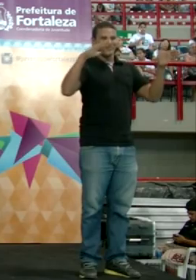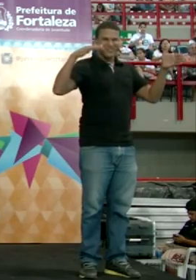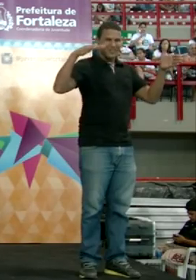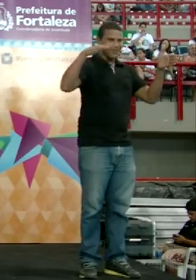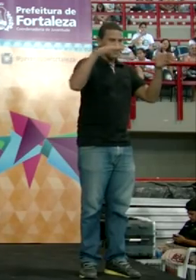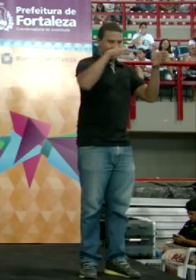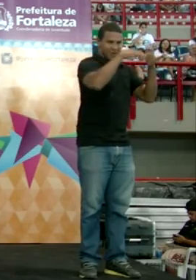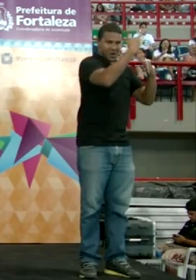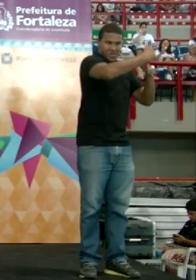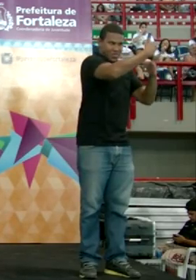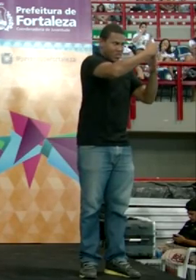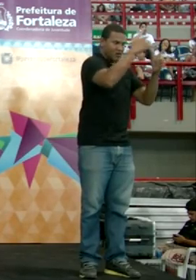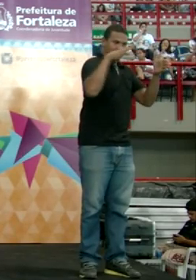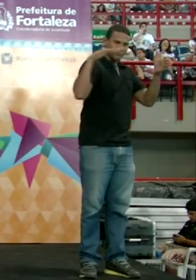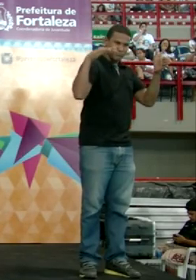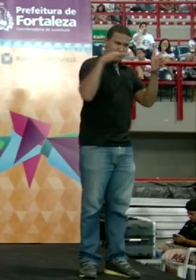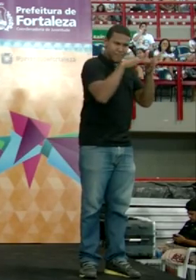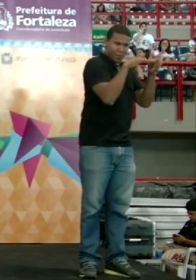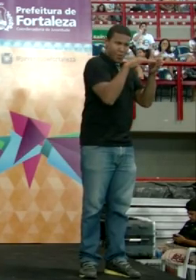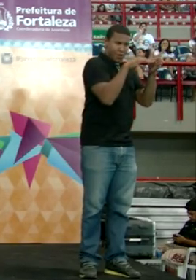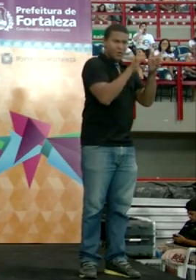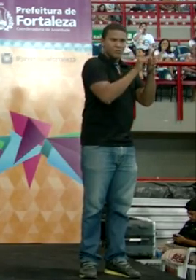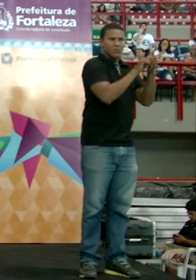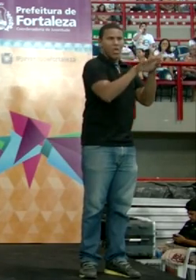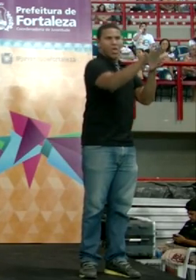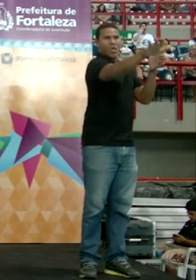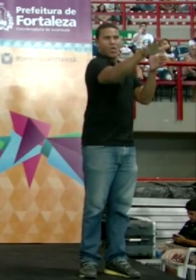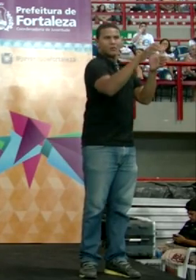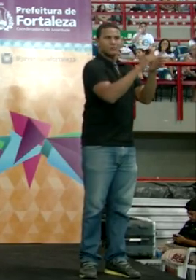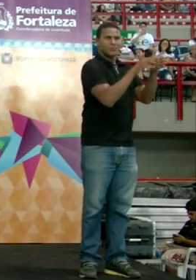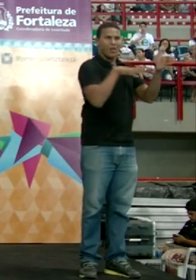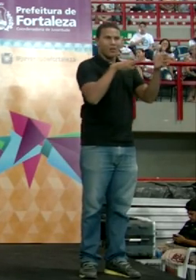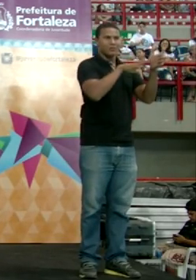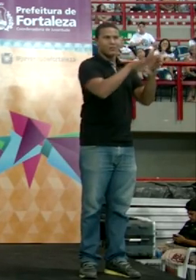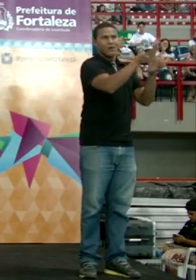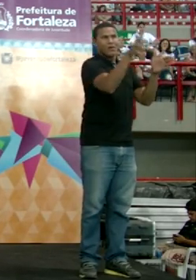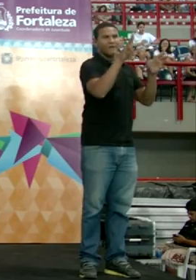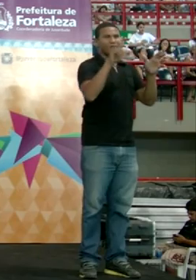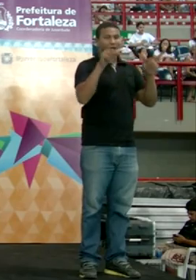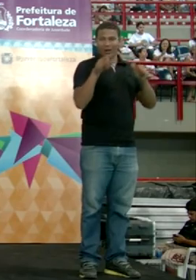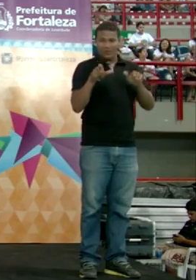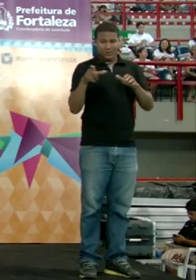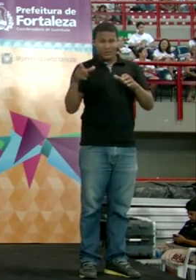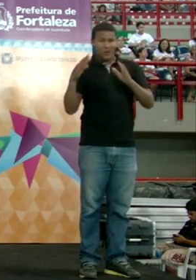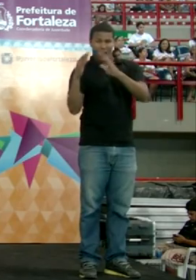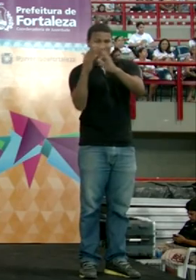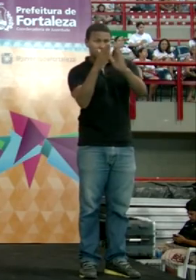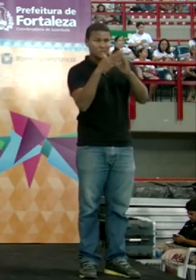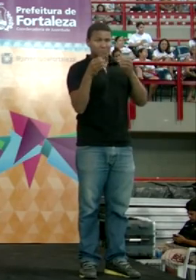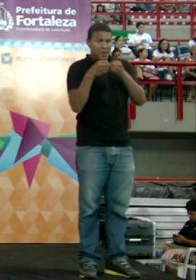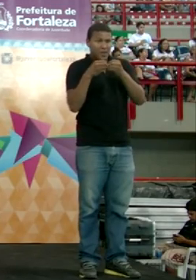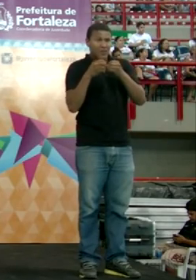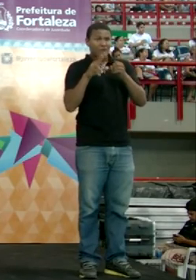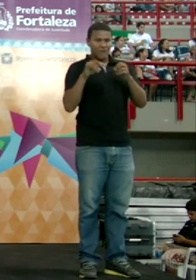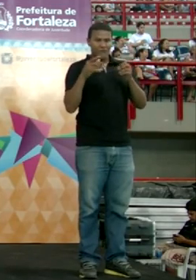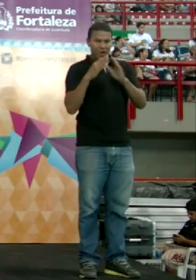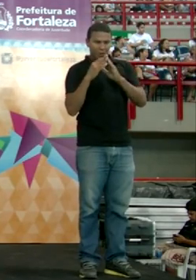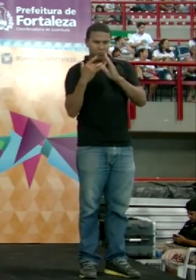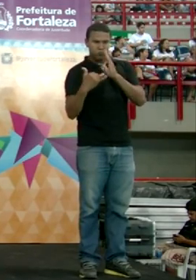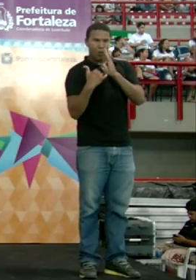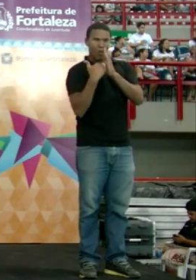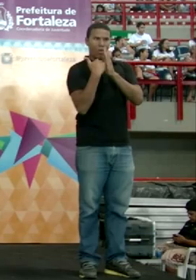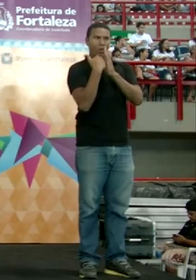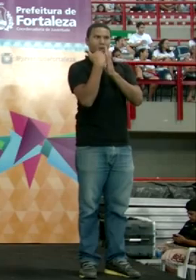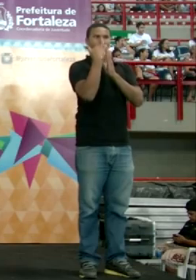vão surgir problemas desses alagamentos dessas regiões. Aqui no interior do Ceará, teve uma